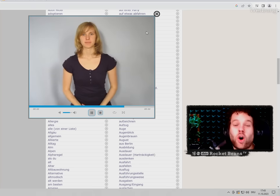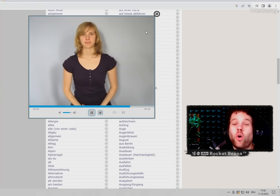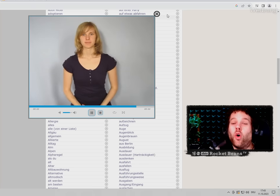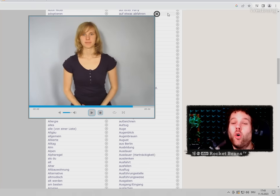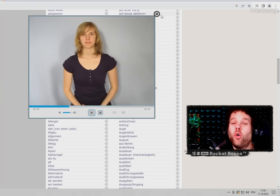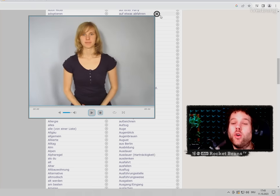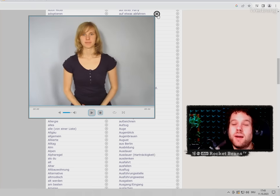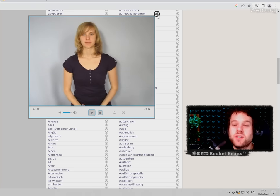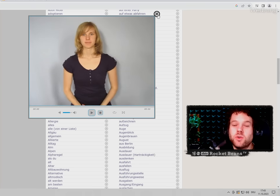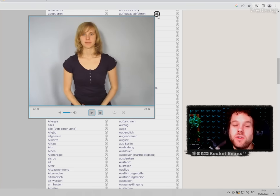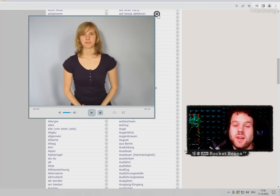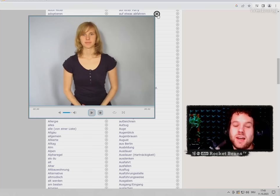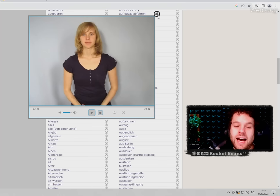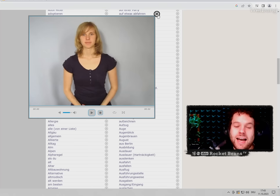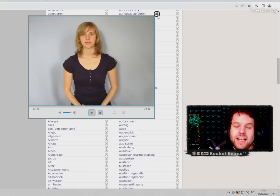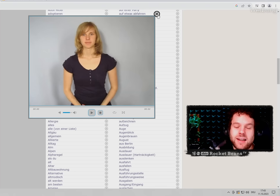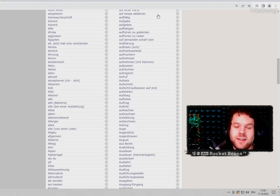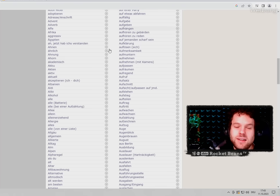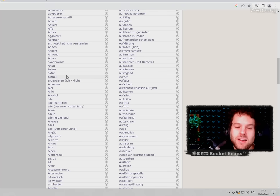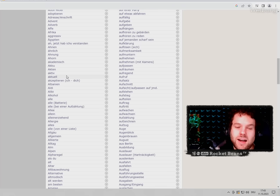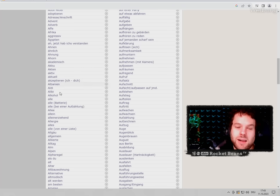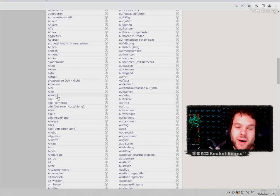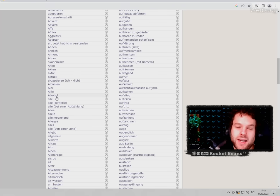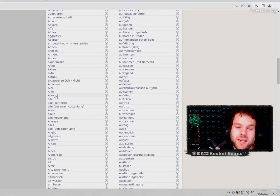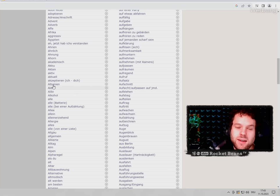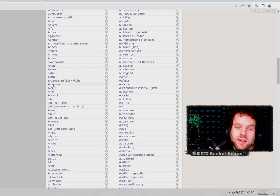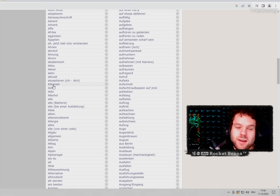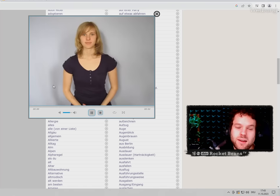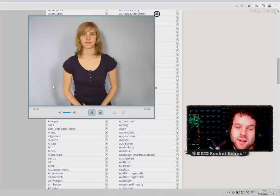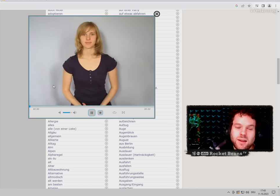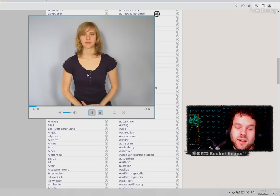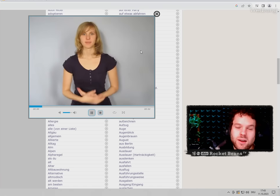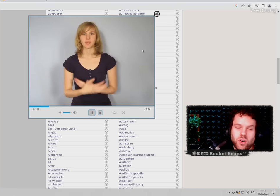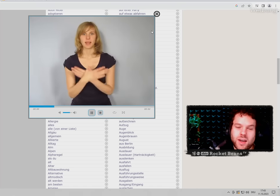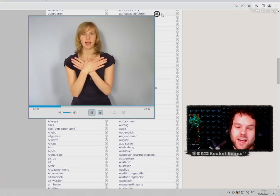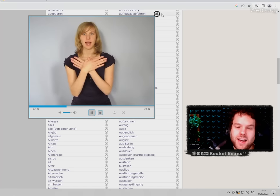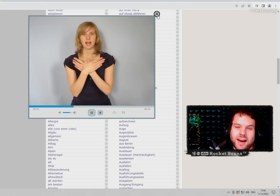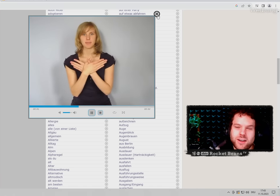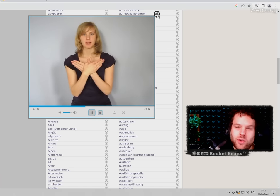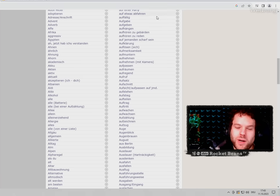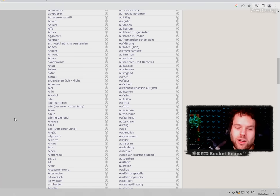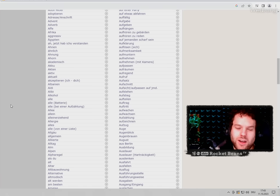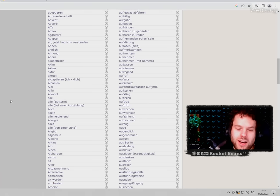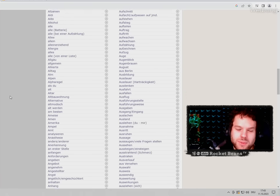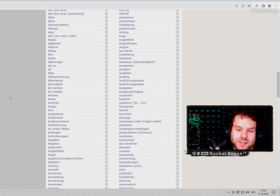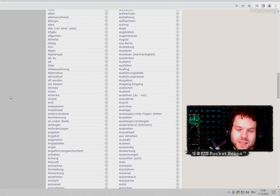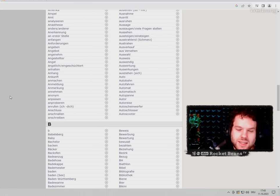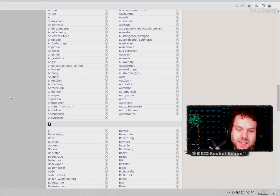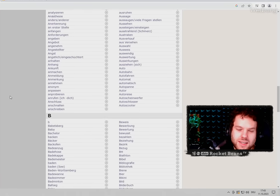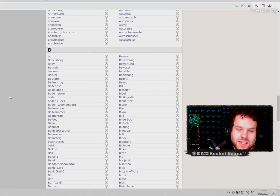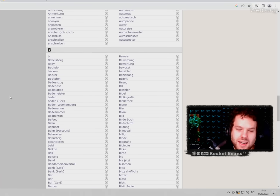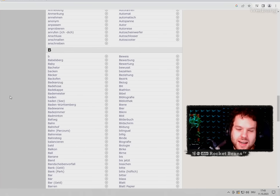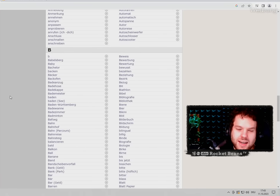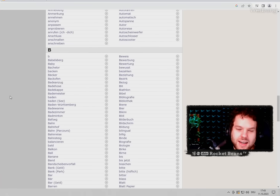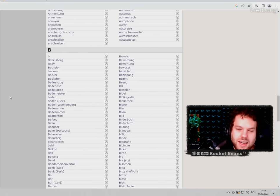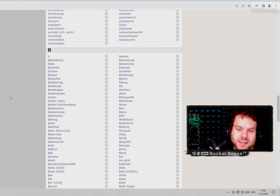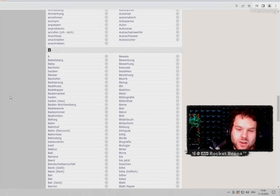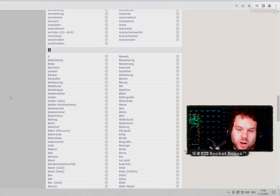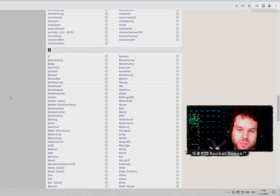Oh, die haben so einen Adler, ne? Albanien? Okay, gerade noch mal Glück gehabt. Und noch